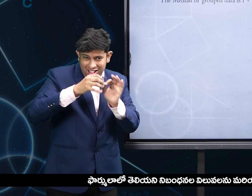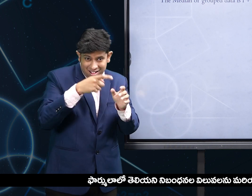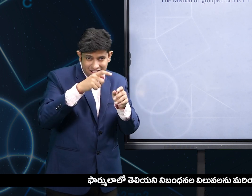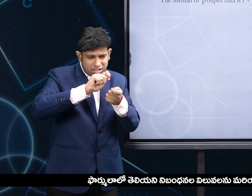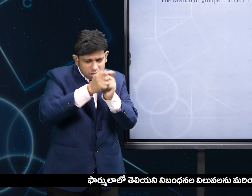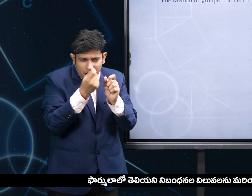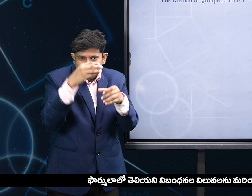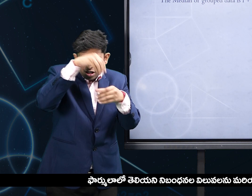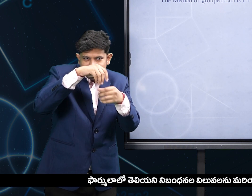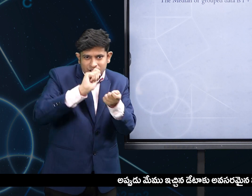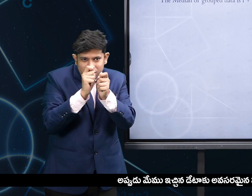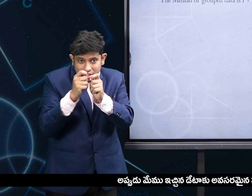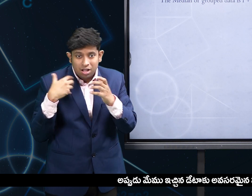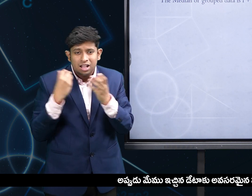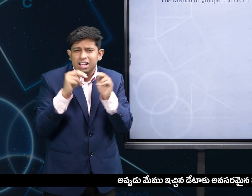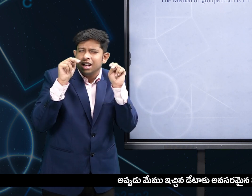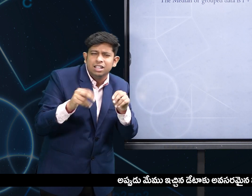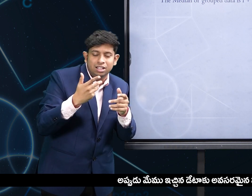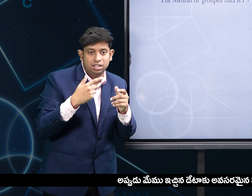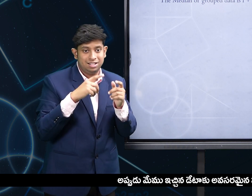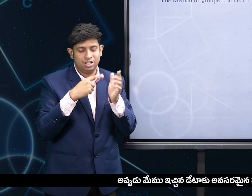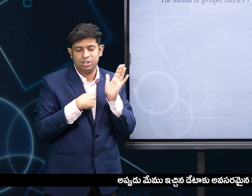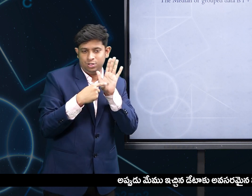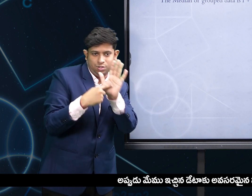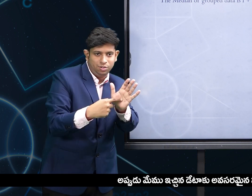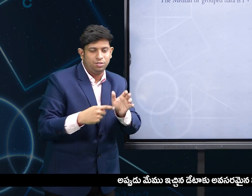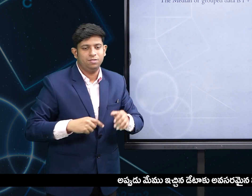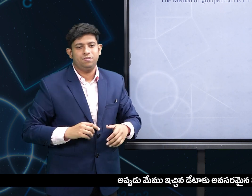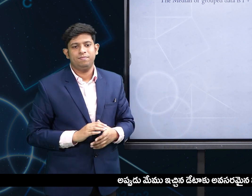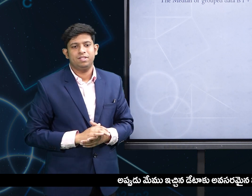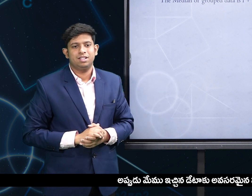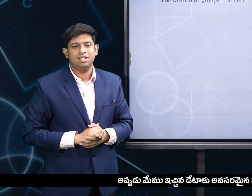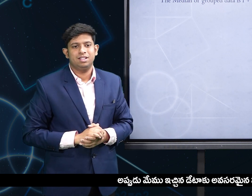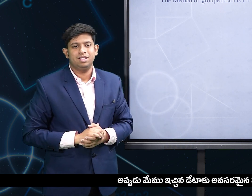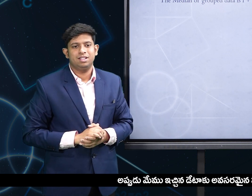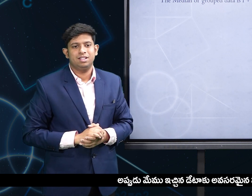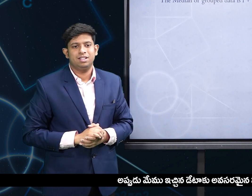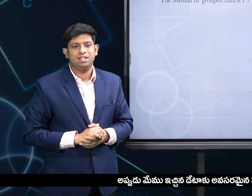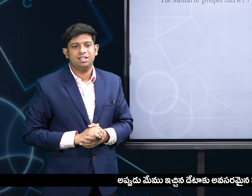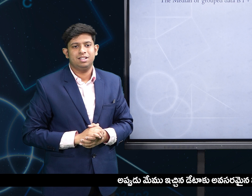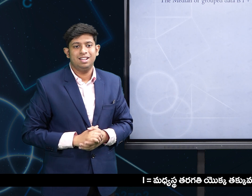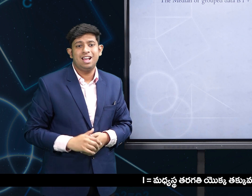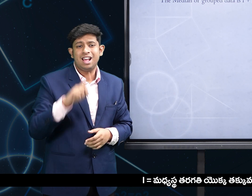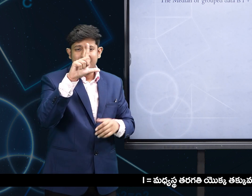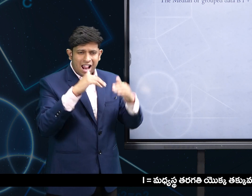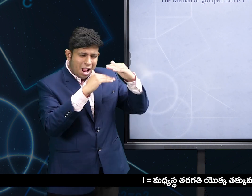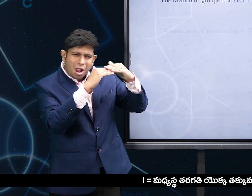ప్రత్యామ్నాయాన్ని కనుగొనండి. అప్పుడు మనం ఇచ్చిన డేటాకు అవసరమైన మధ్యస్థాన్ని పొందుతాము. L ఈజ్ ఈక్వల్